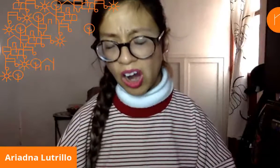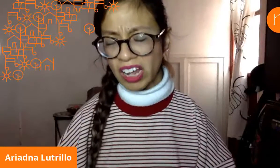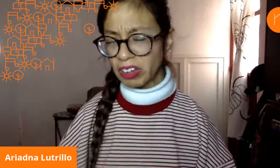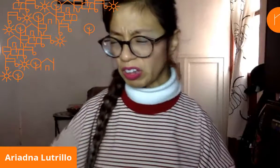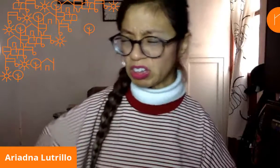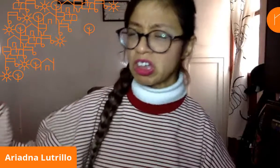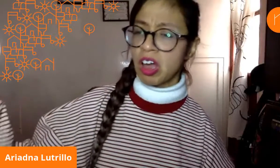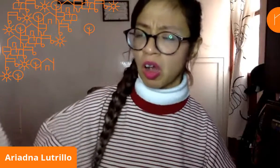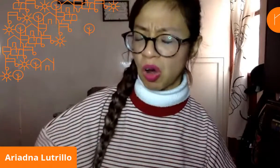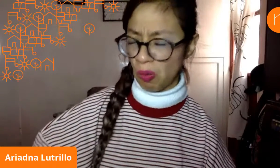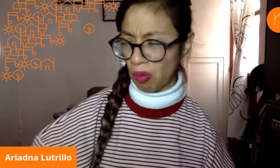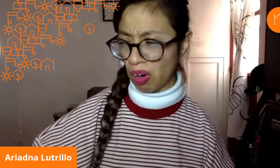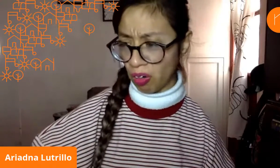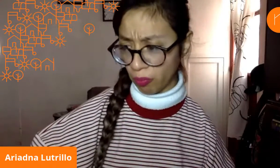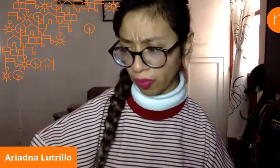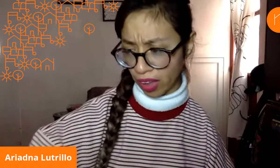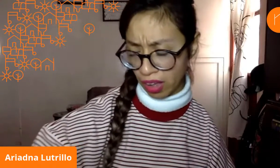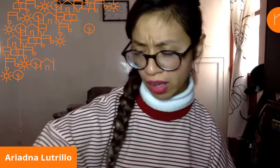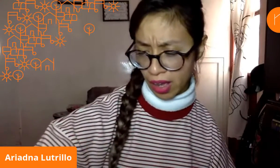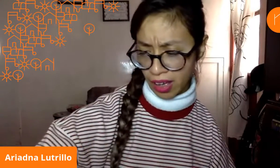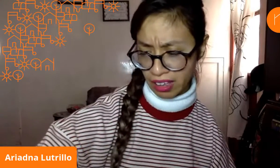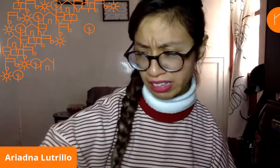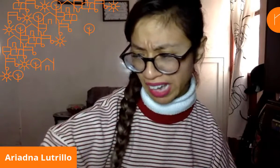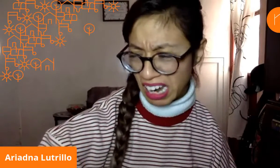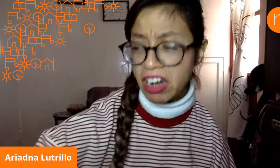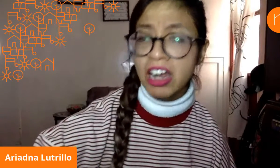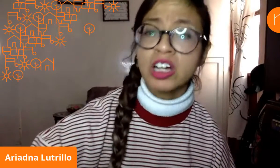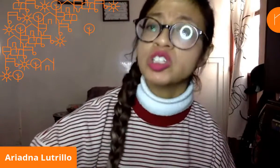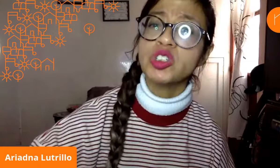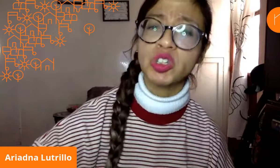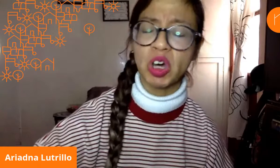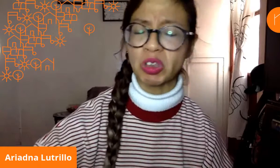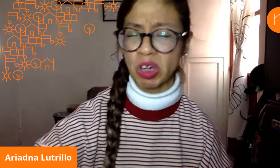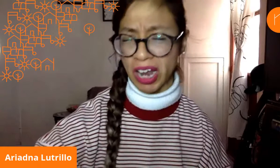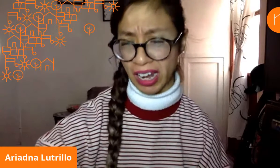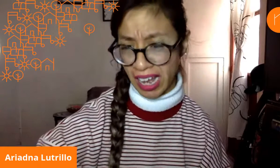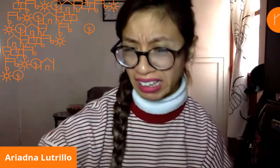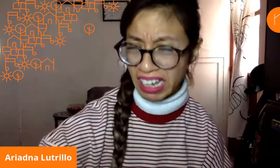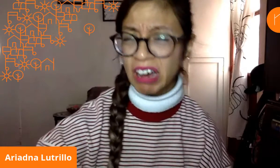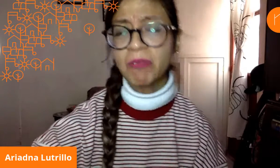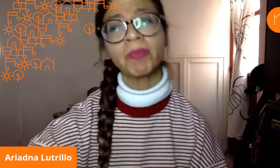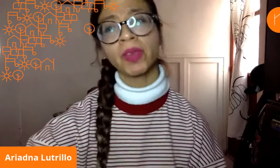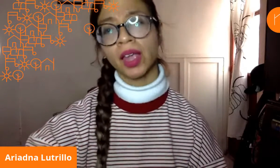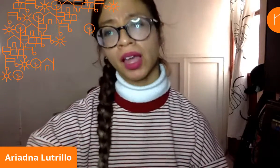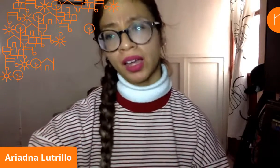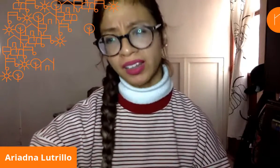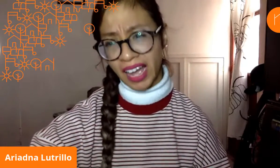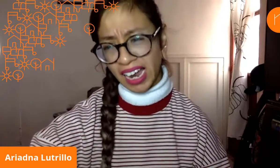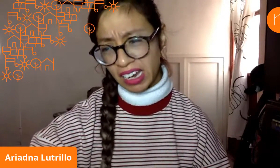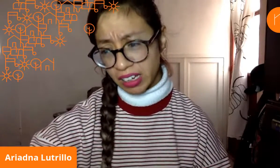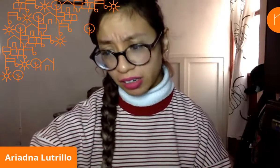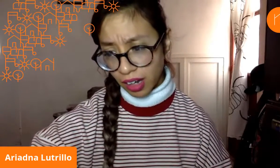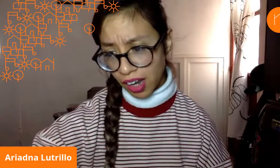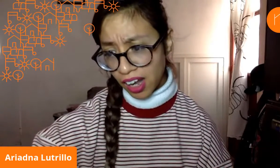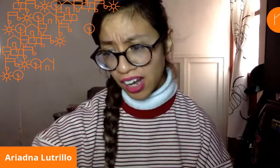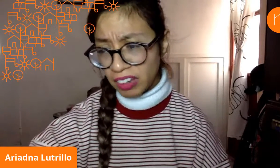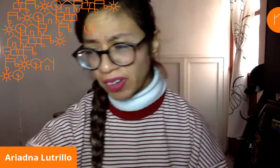Hola a todos, ¿cómo estás? Yo soy Ariadna, de las